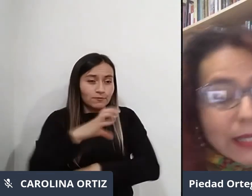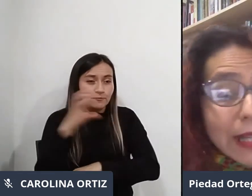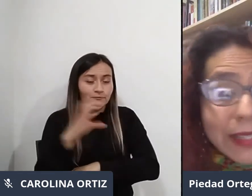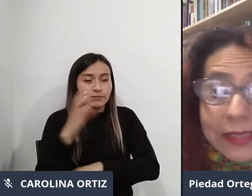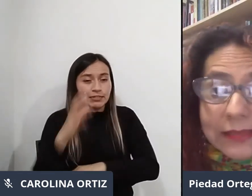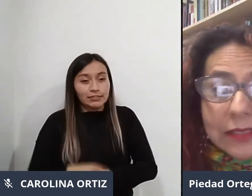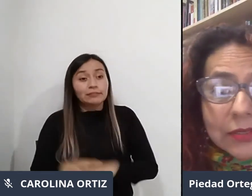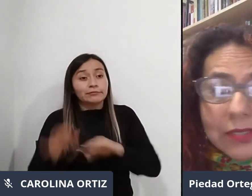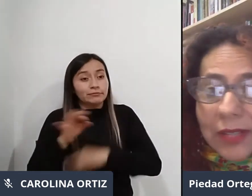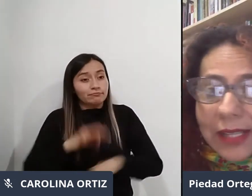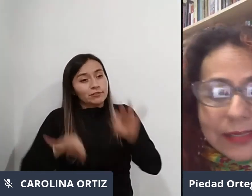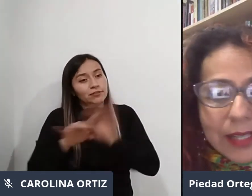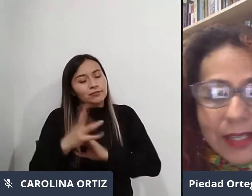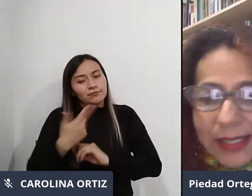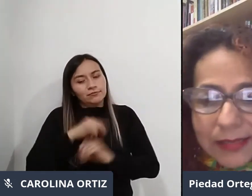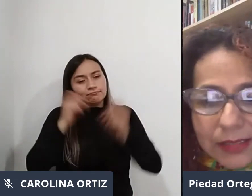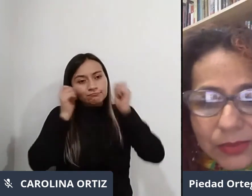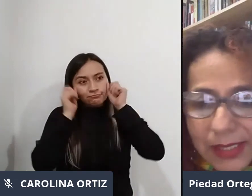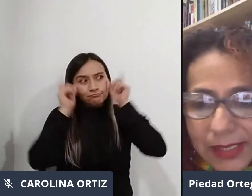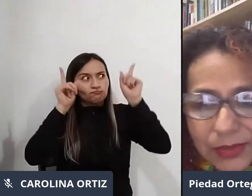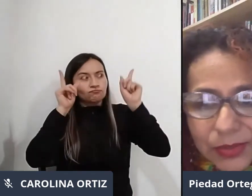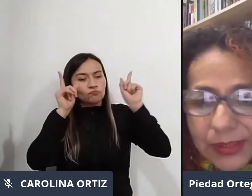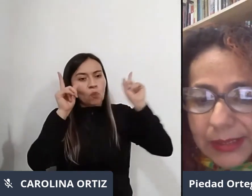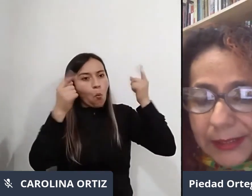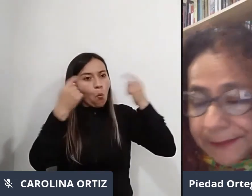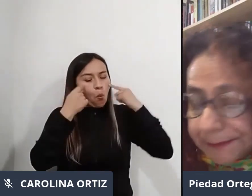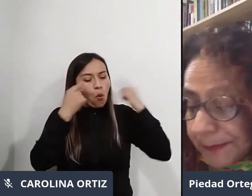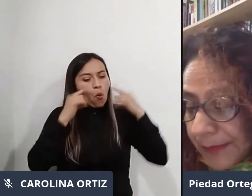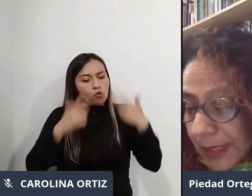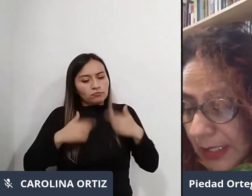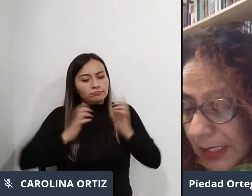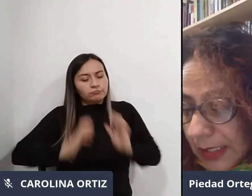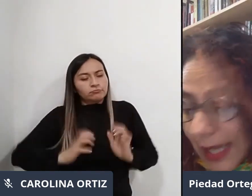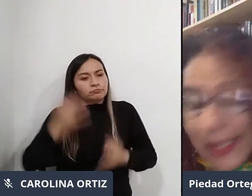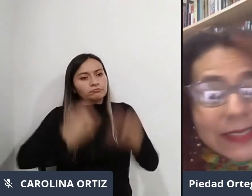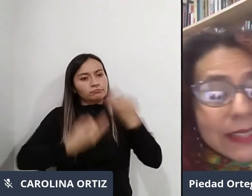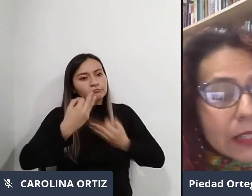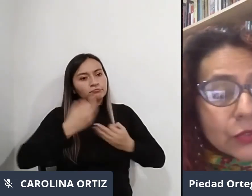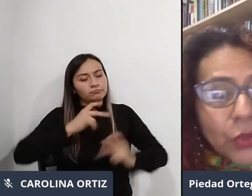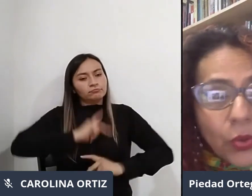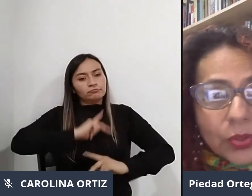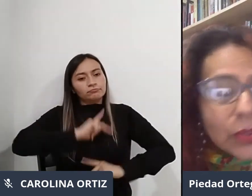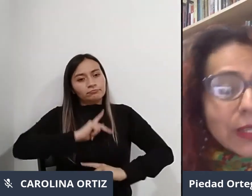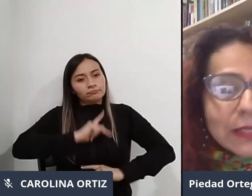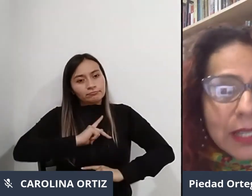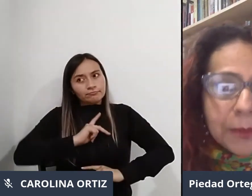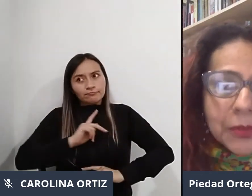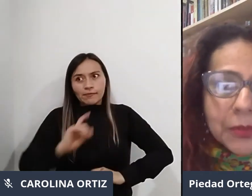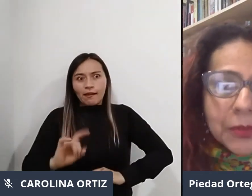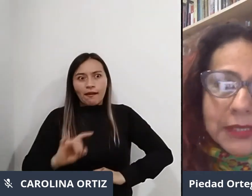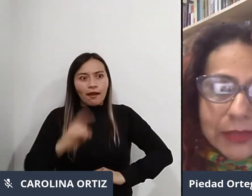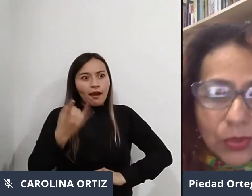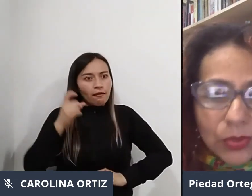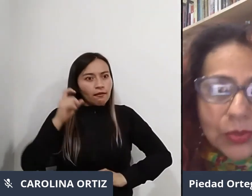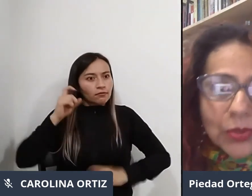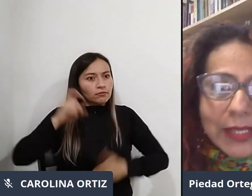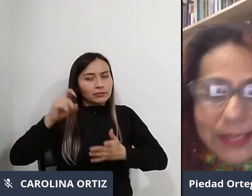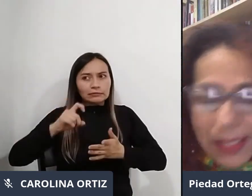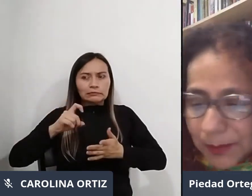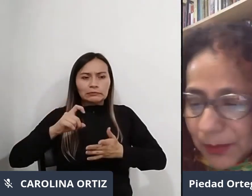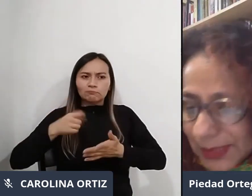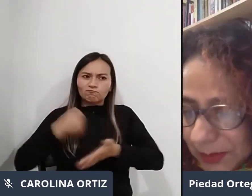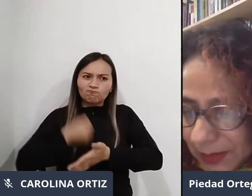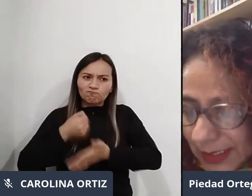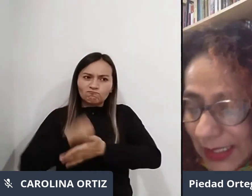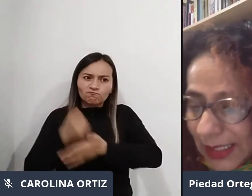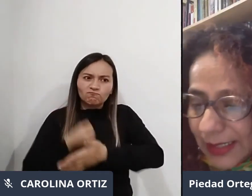estar alertas, yo sí creo que hay que estar alertas con esto y agenciar todo lo que sea posible, todo lo